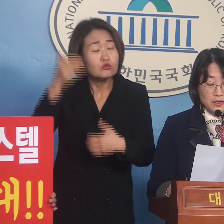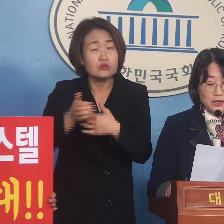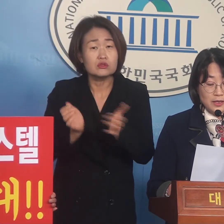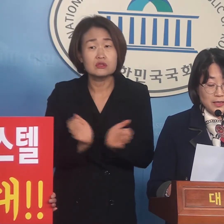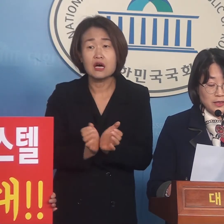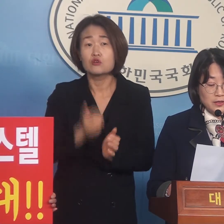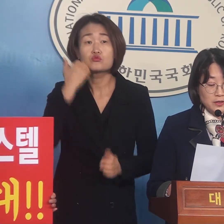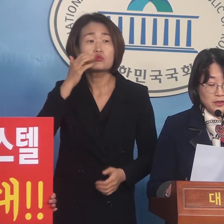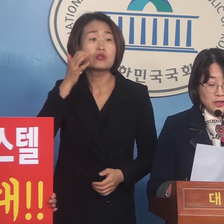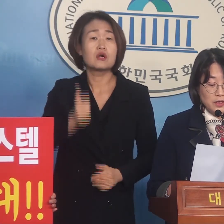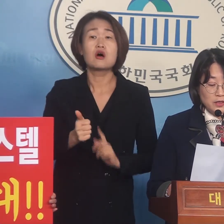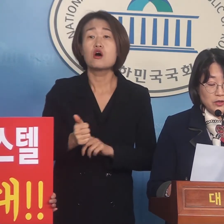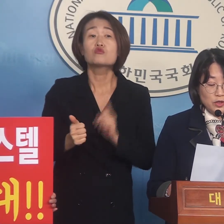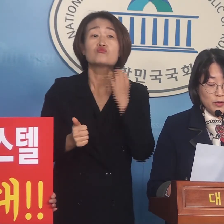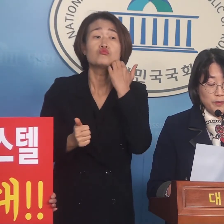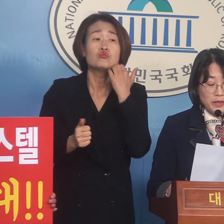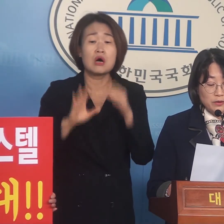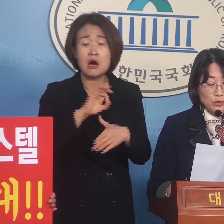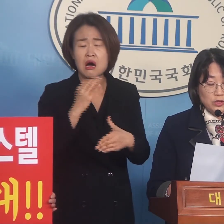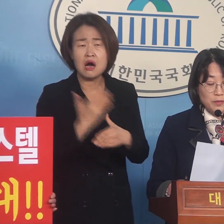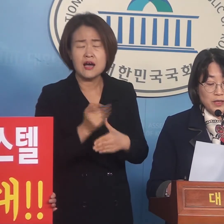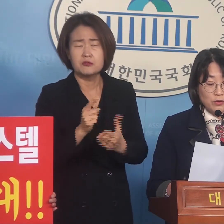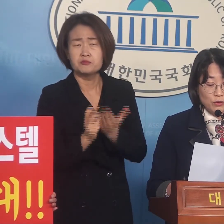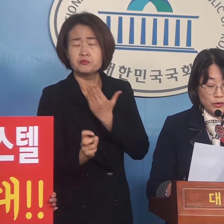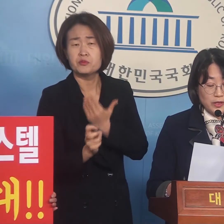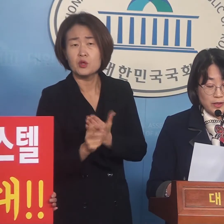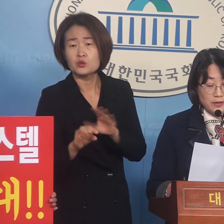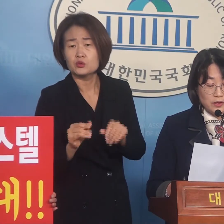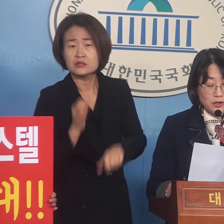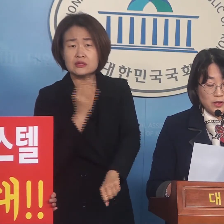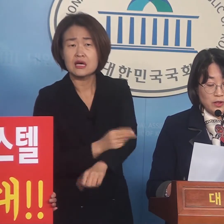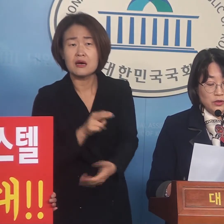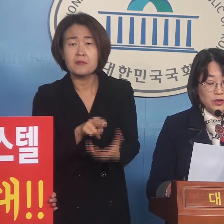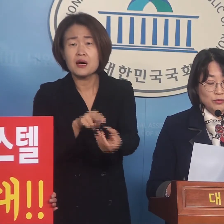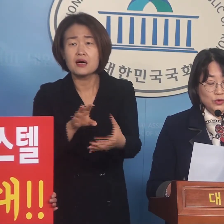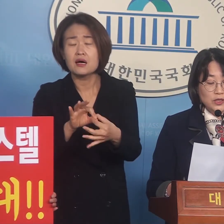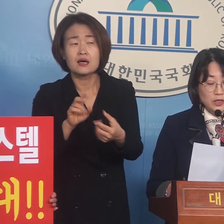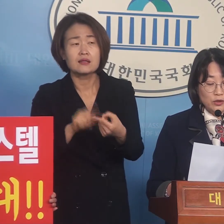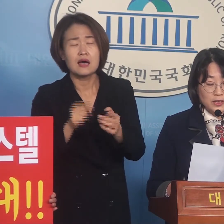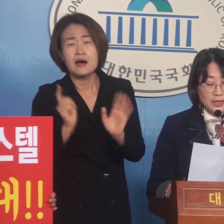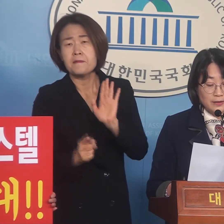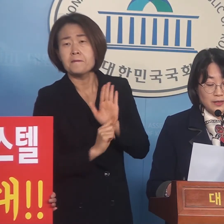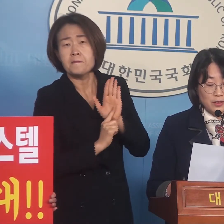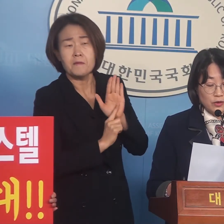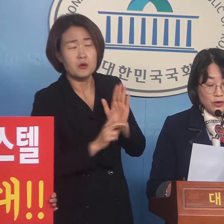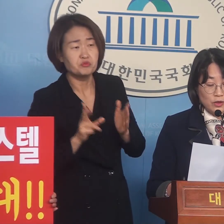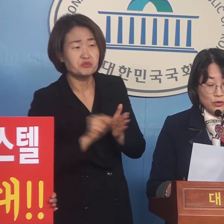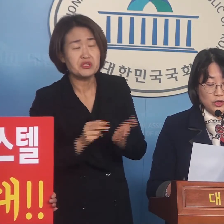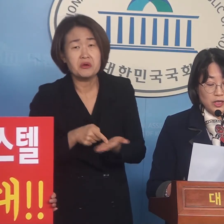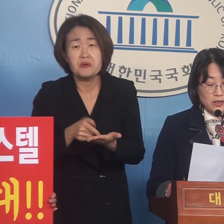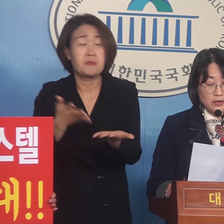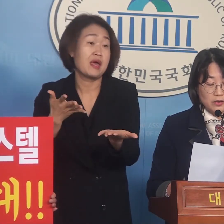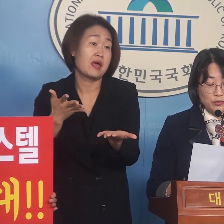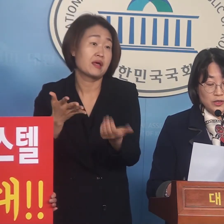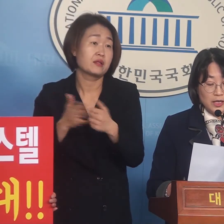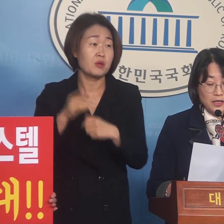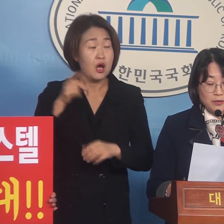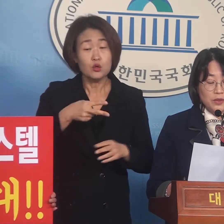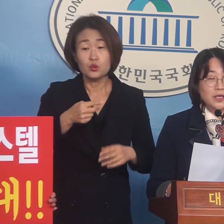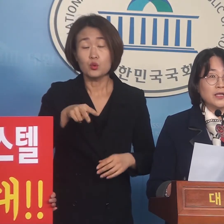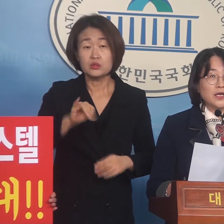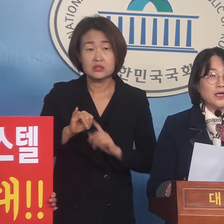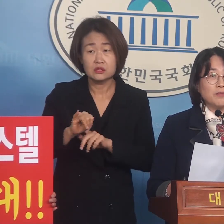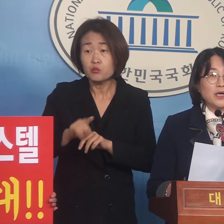시장 시절 안양시는 이런 위법한 토지 매각 공고에 대해서 어떠한 문제 제기도 하지 않은 채로 도시계획 시설